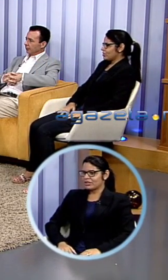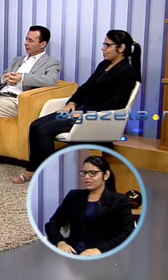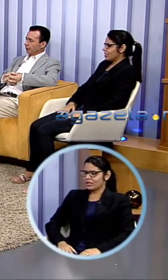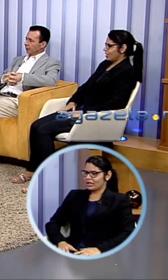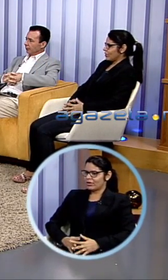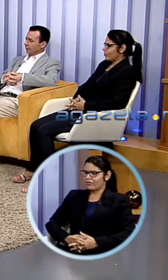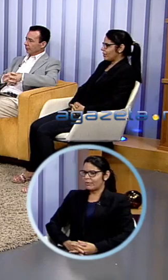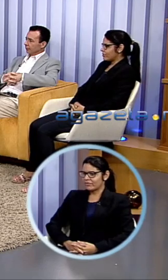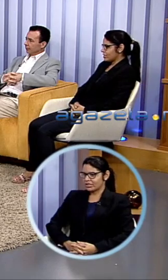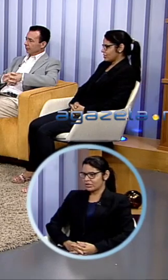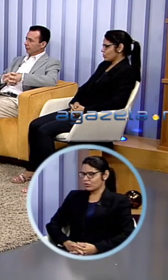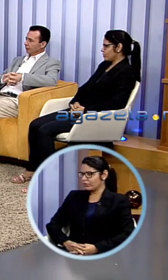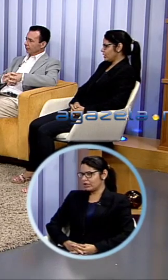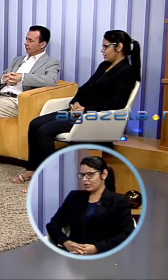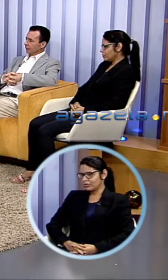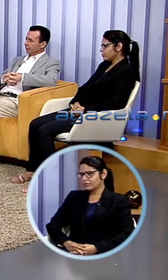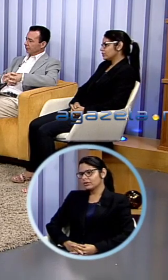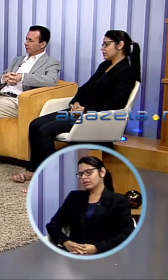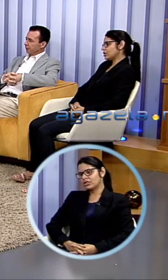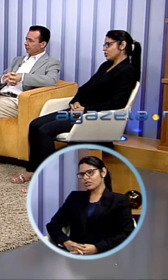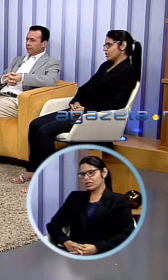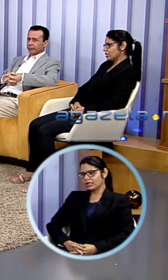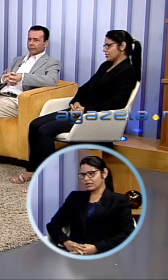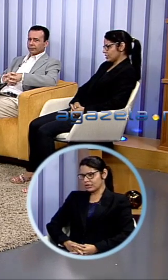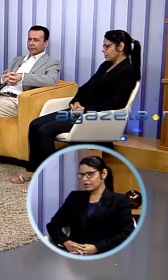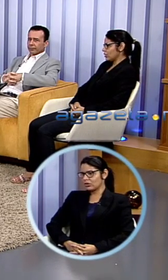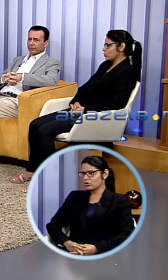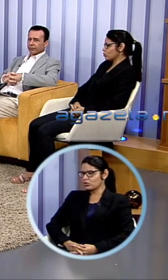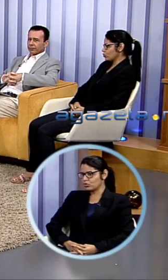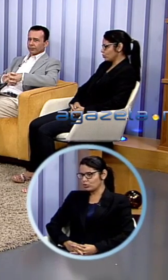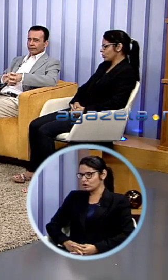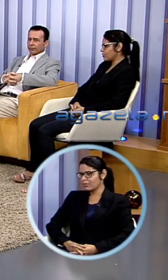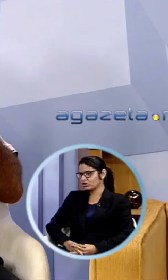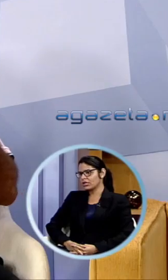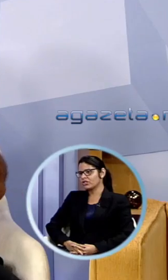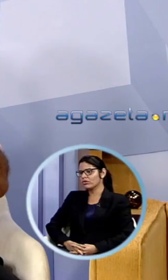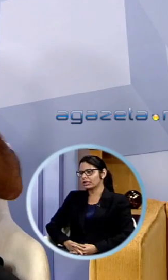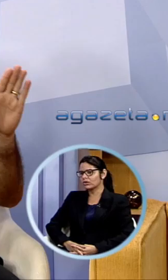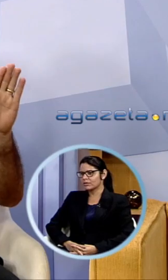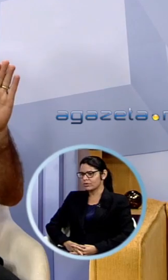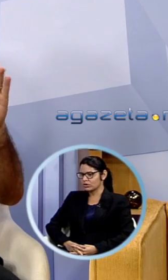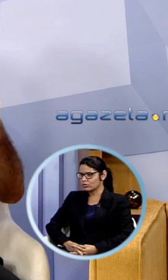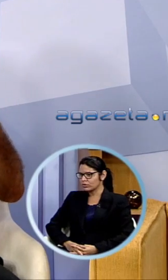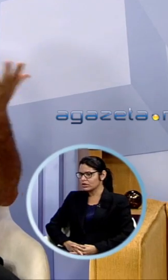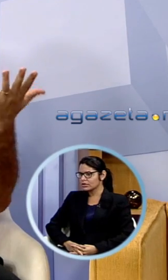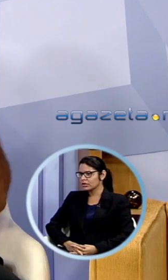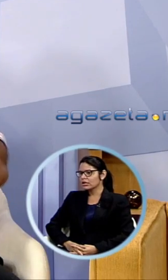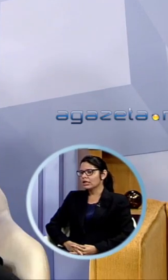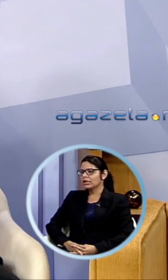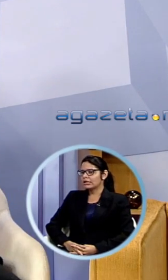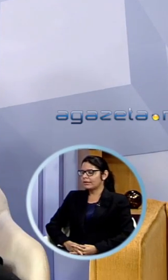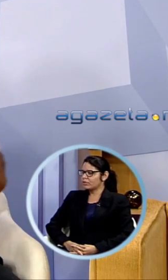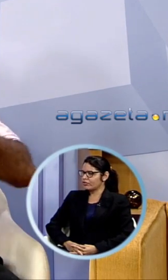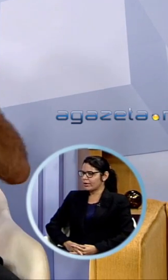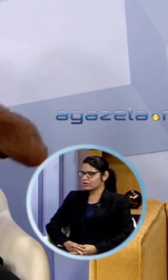primeiramente eu quero falar para vocês que eu sou mineiro E desde criança né Eu sou surdo sempre estudei tive contato com as pessoas surdas